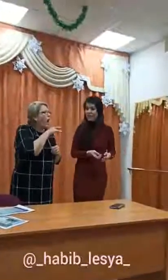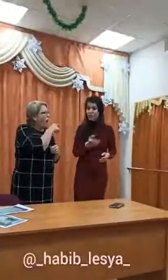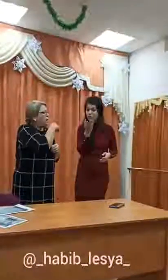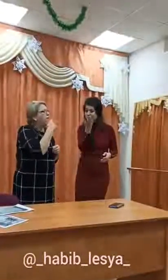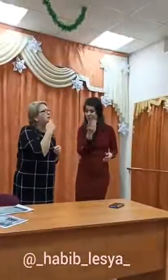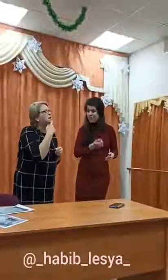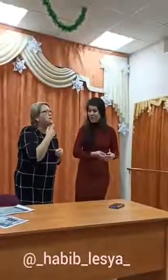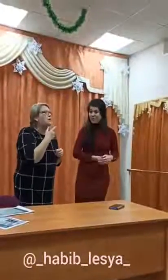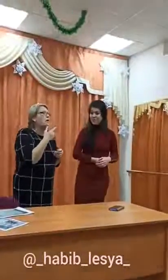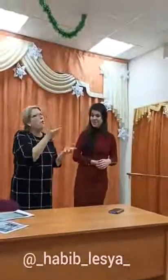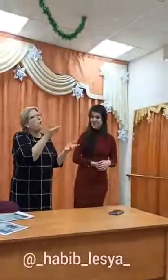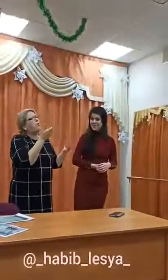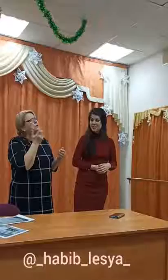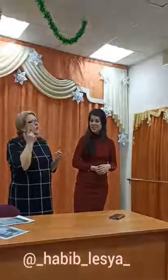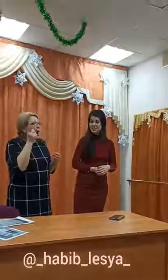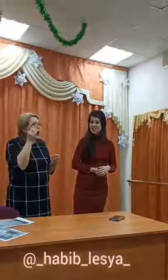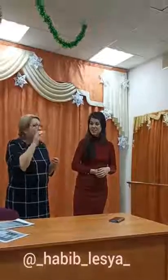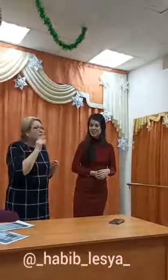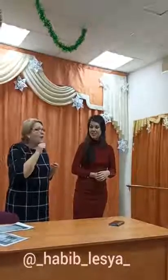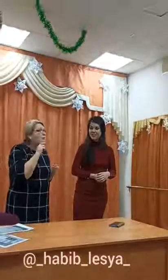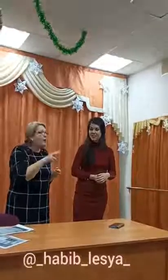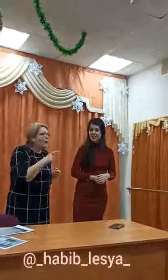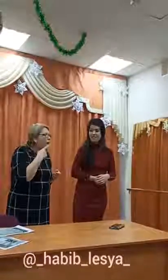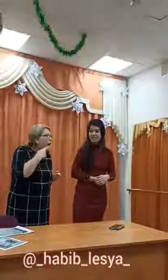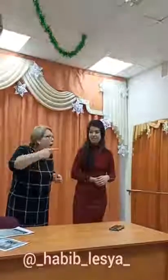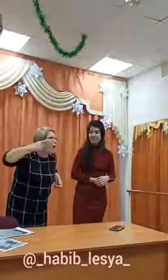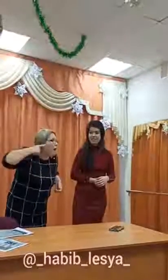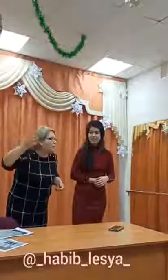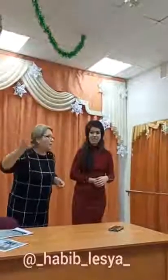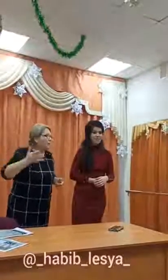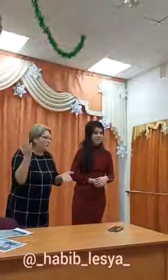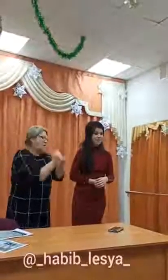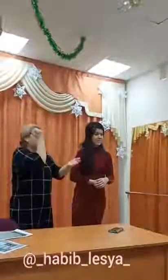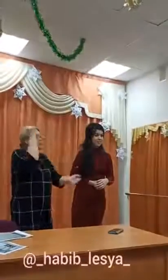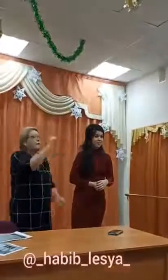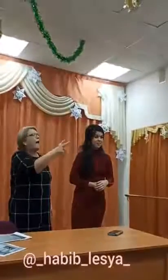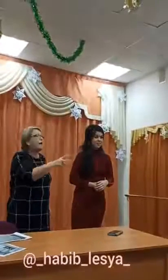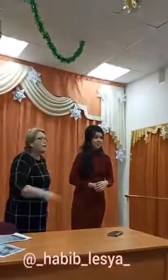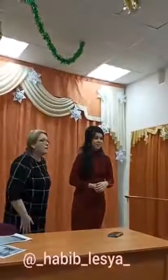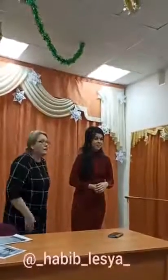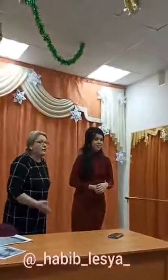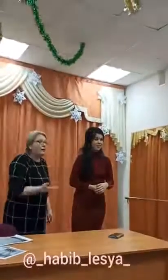заработает. Вот, например, по столбец выиграл. Как?